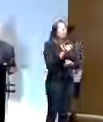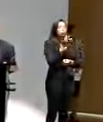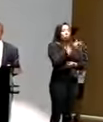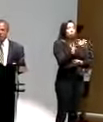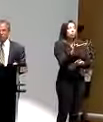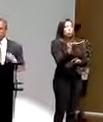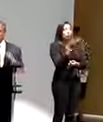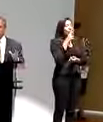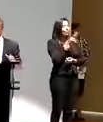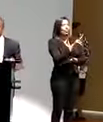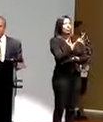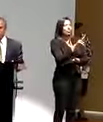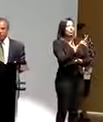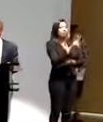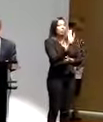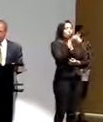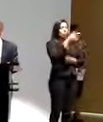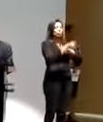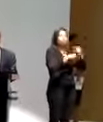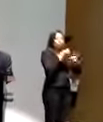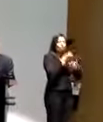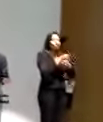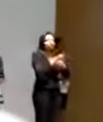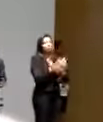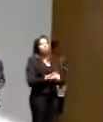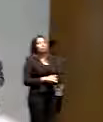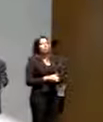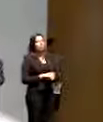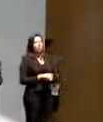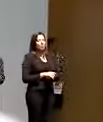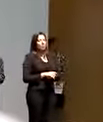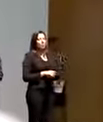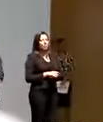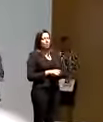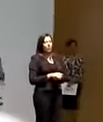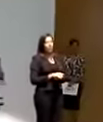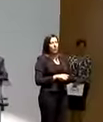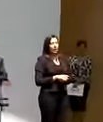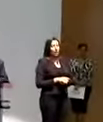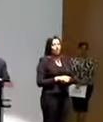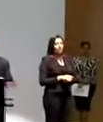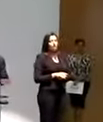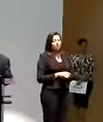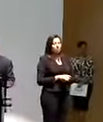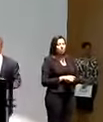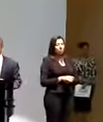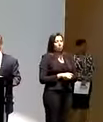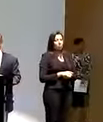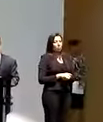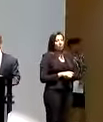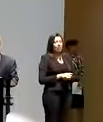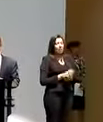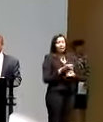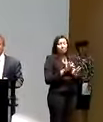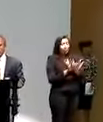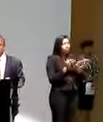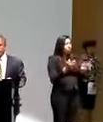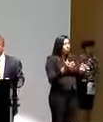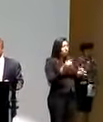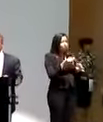O diagnóstico é muito simples, foi elaborado aqui, eu quero enfatizar, porque é importante, o teto de gasto